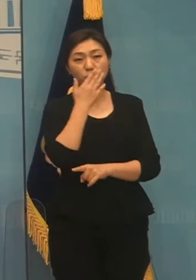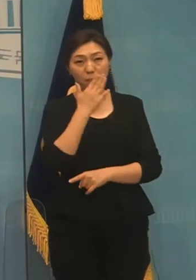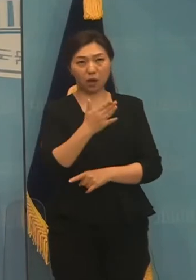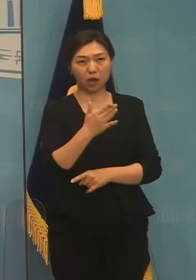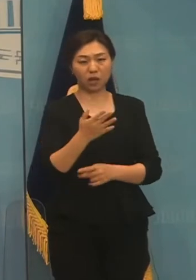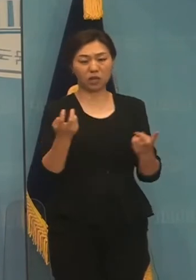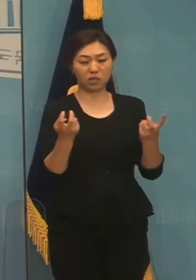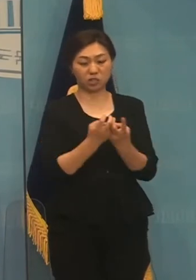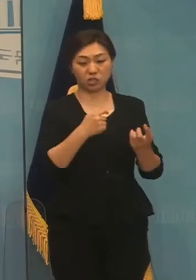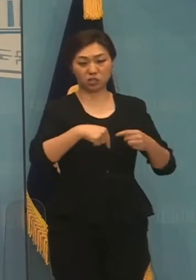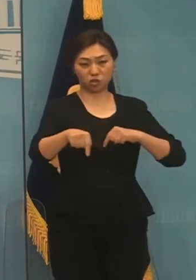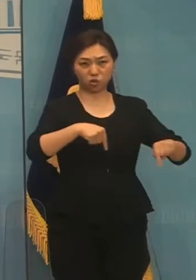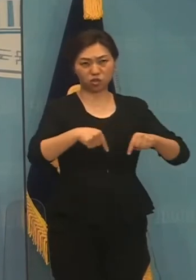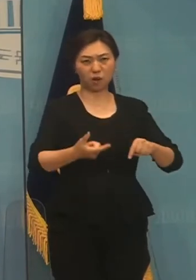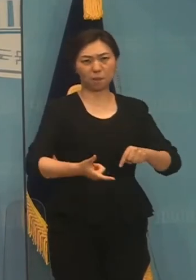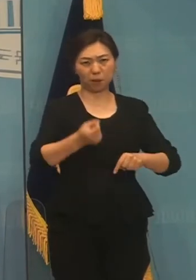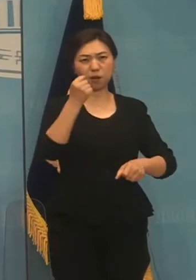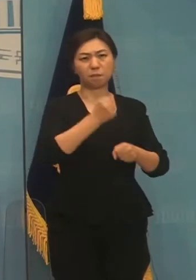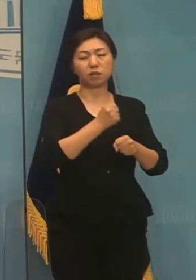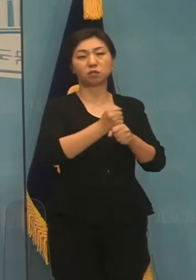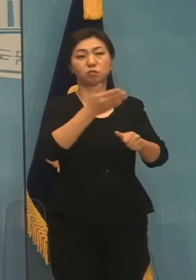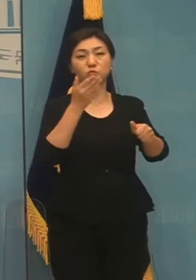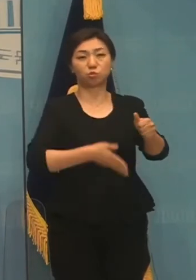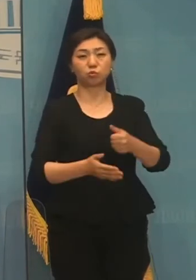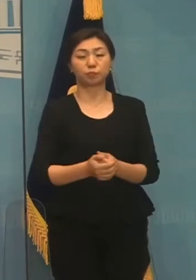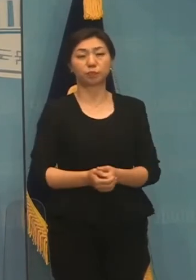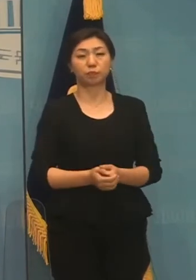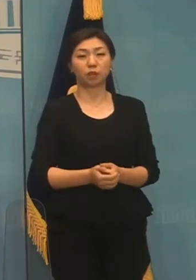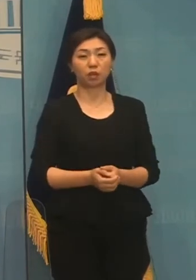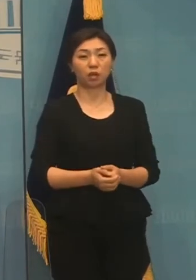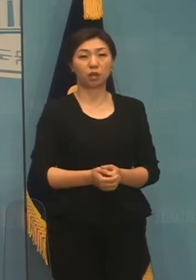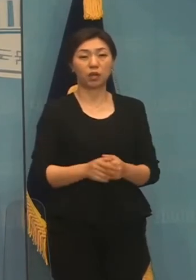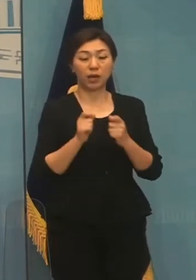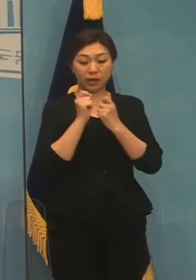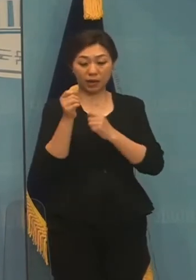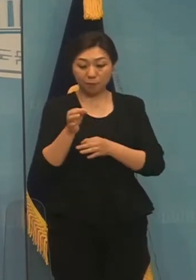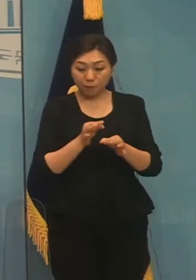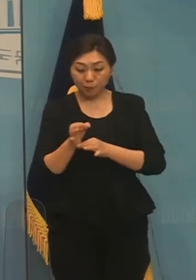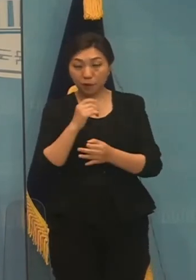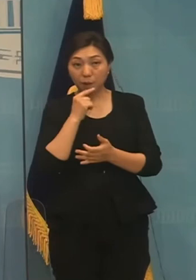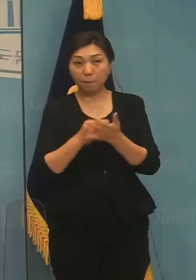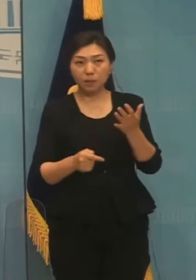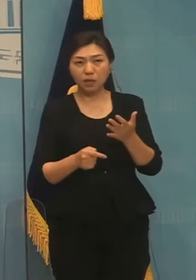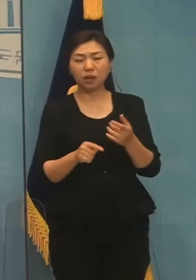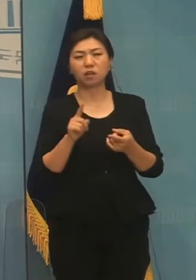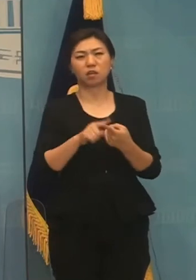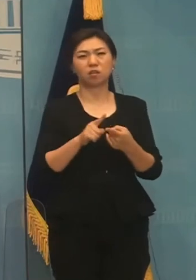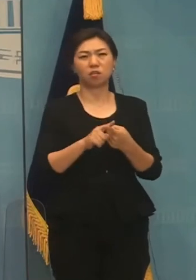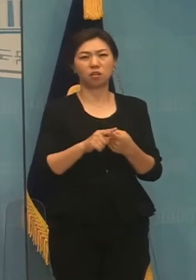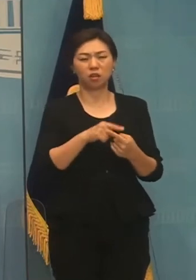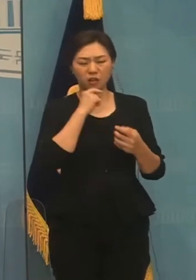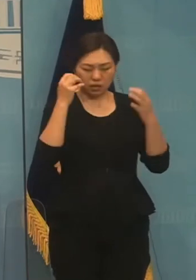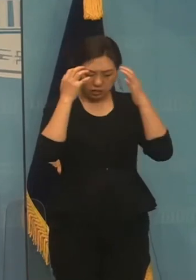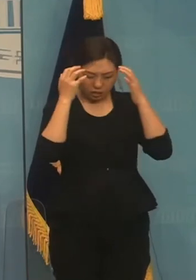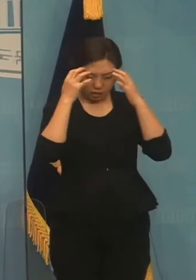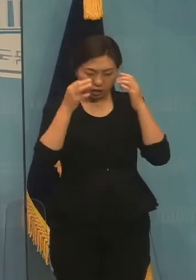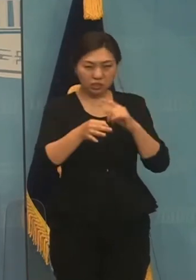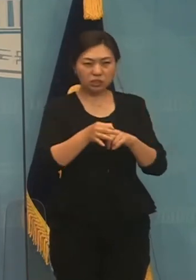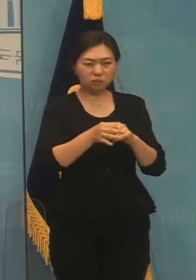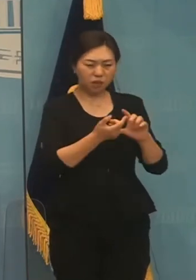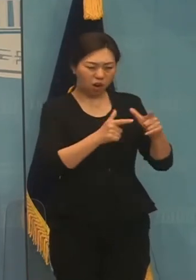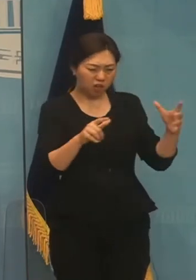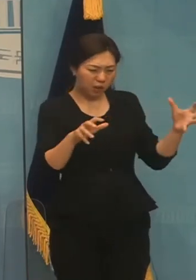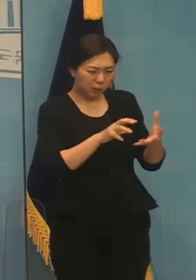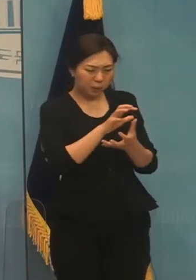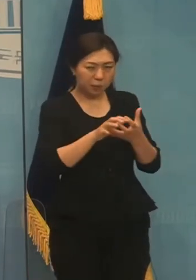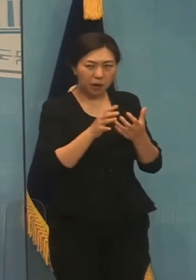것을 촉구합니다. 중소자영업자 손실보상 문제는 피해 지원과 전국민 재난지원금을 섞어서 얼버무린